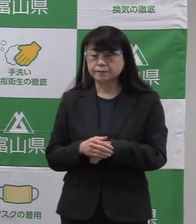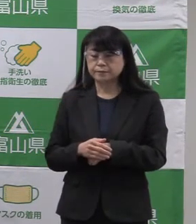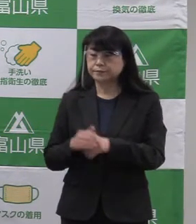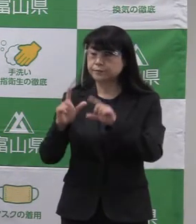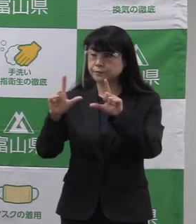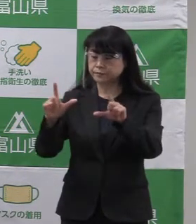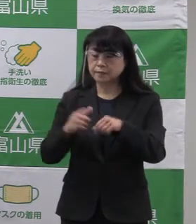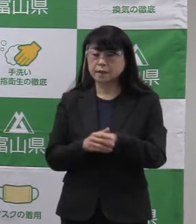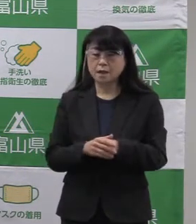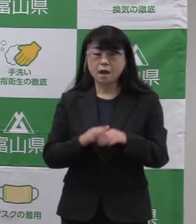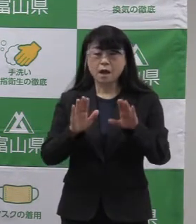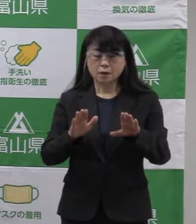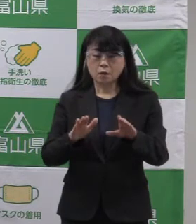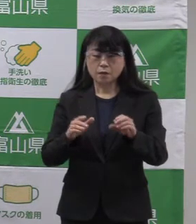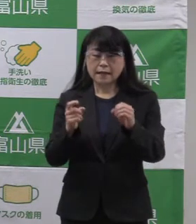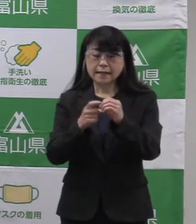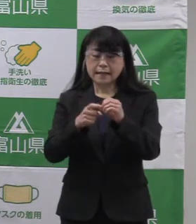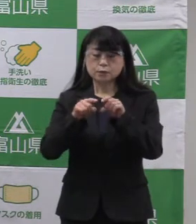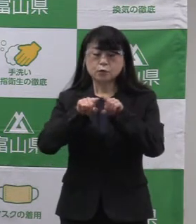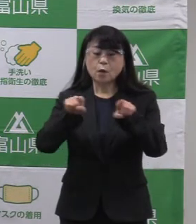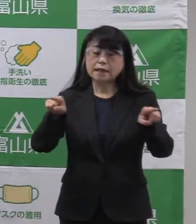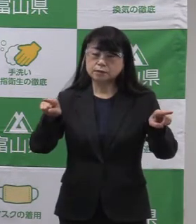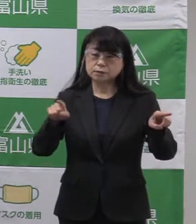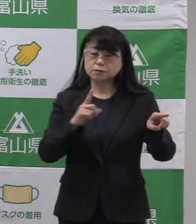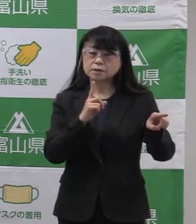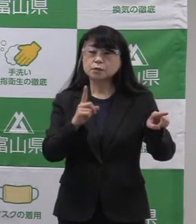ではこのアラートの発出はかなり